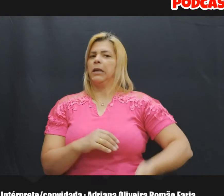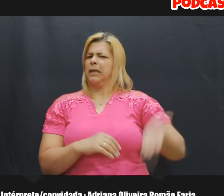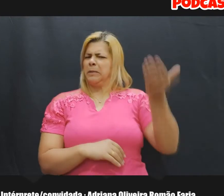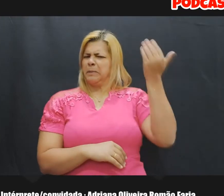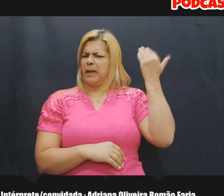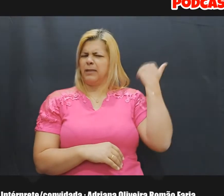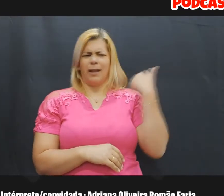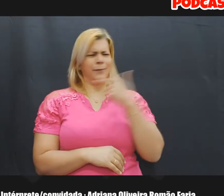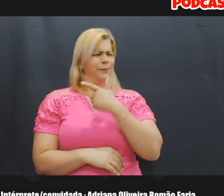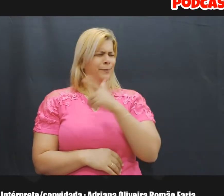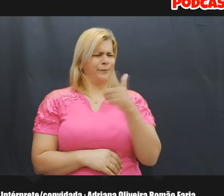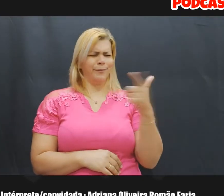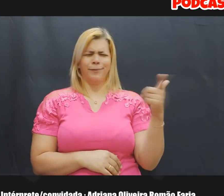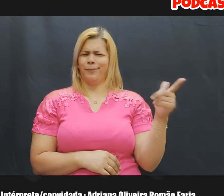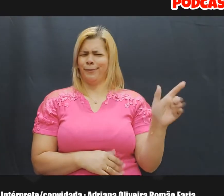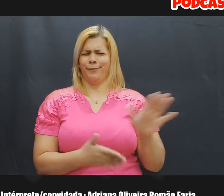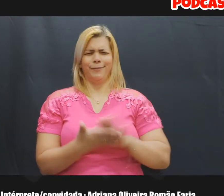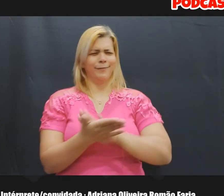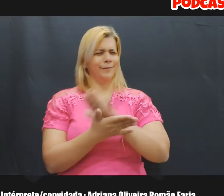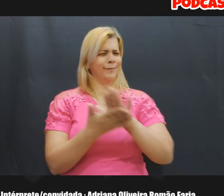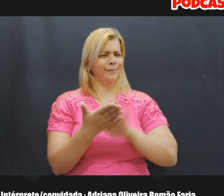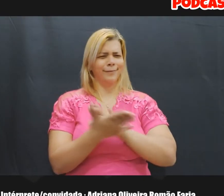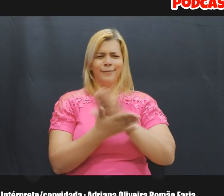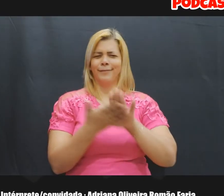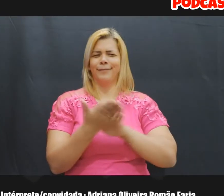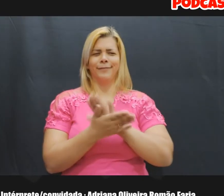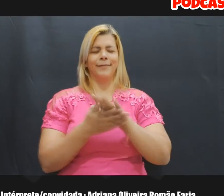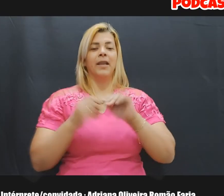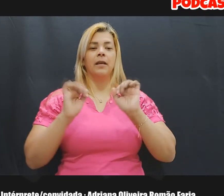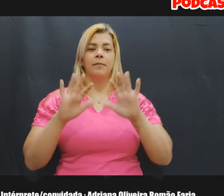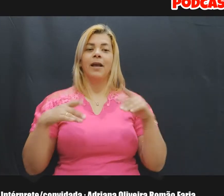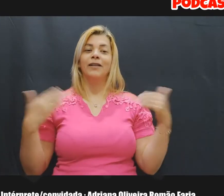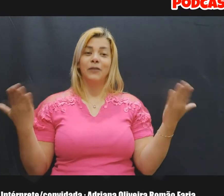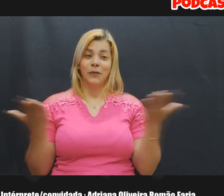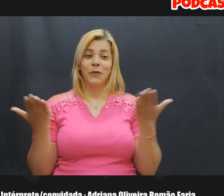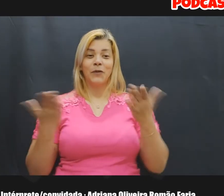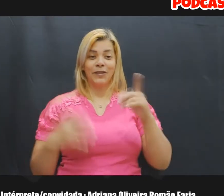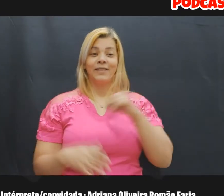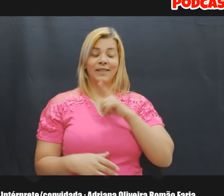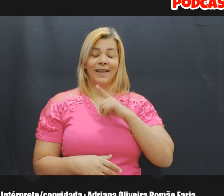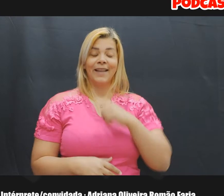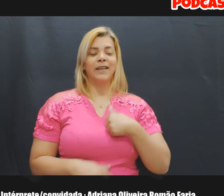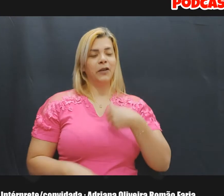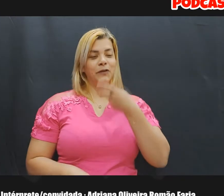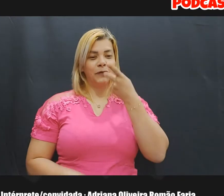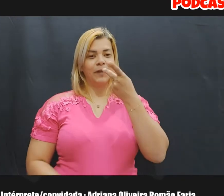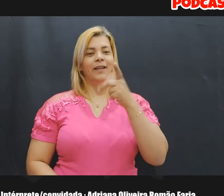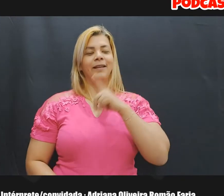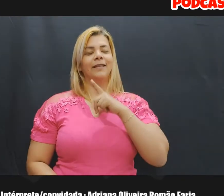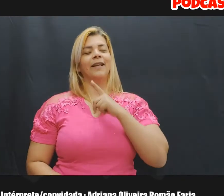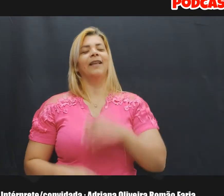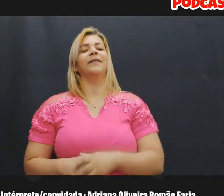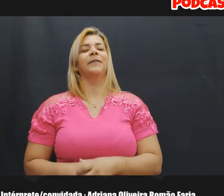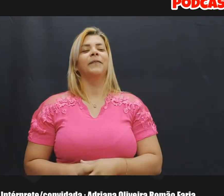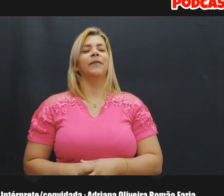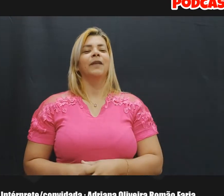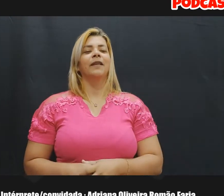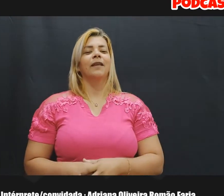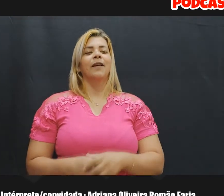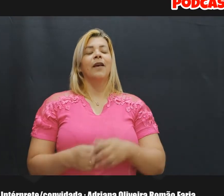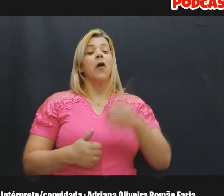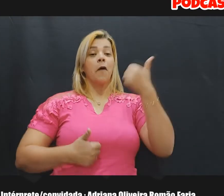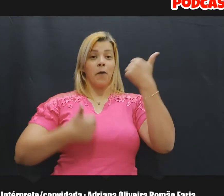tinham. Então, hoje, inclusive, como eu te falei, o time de